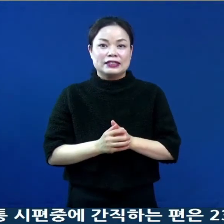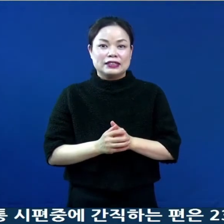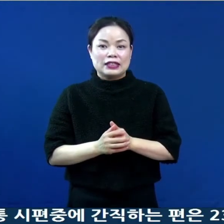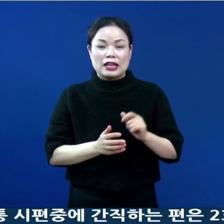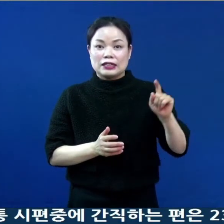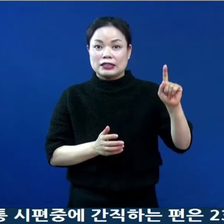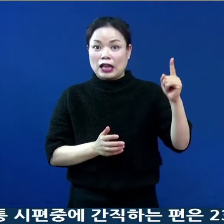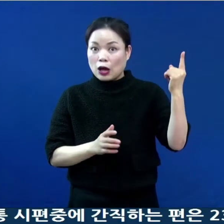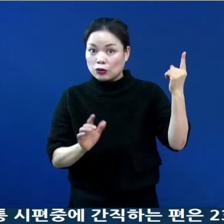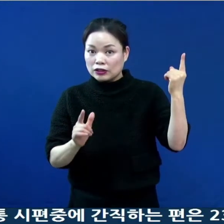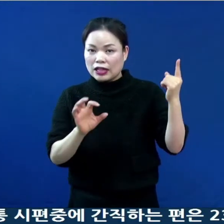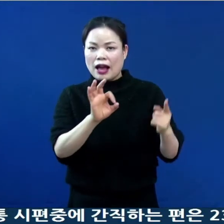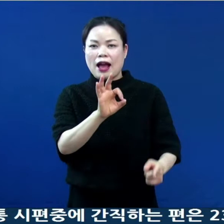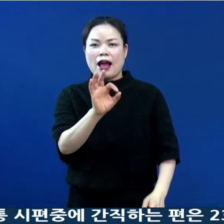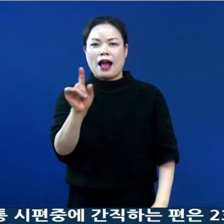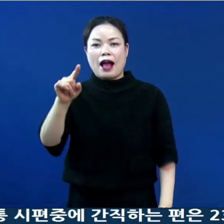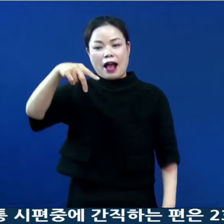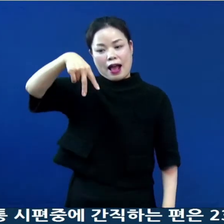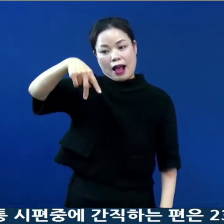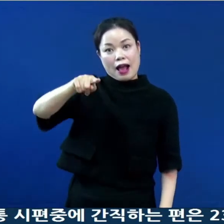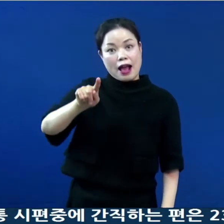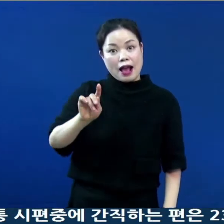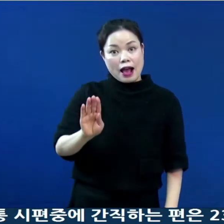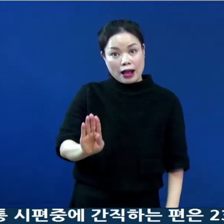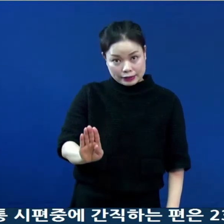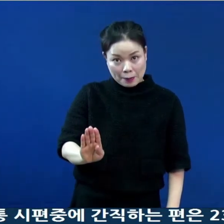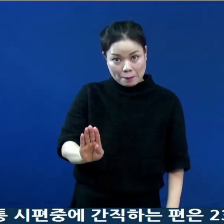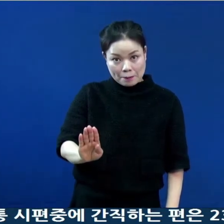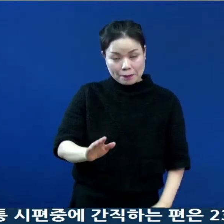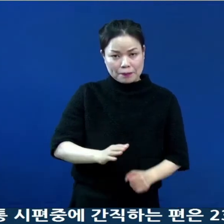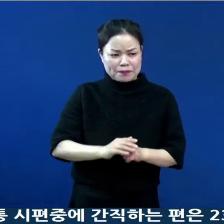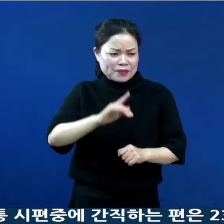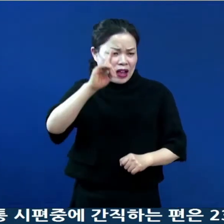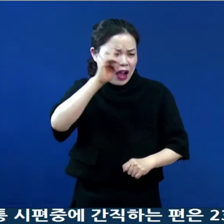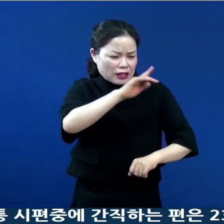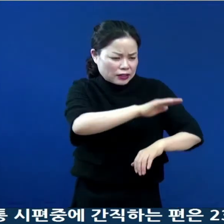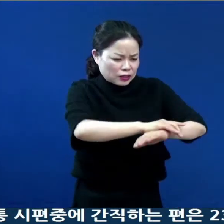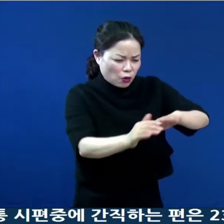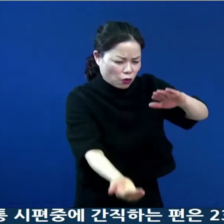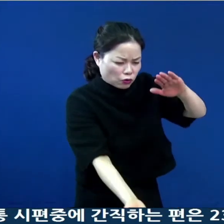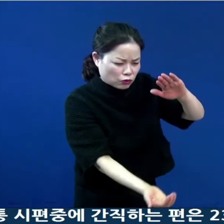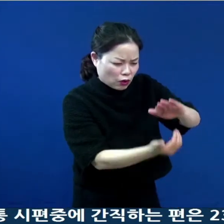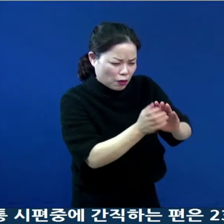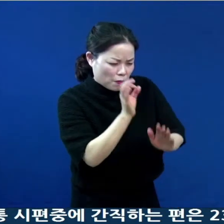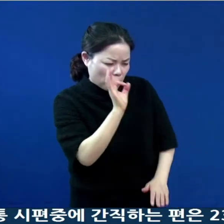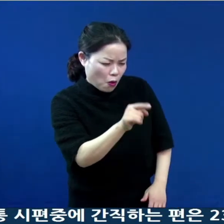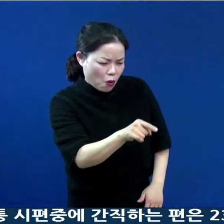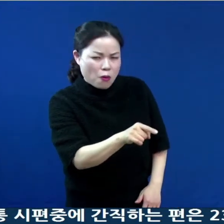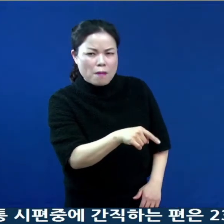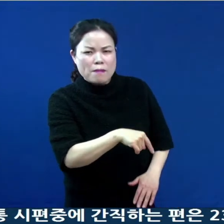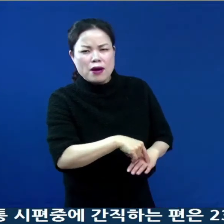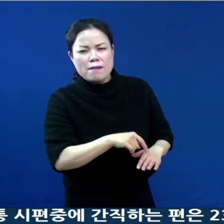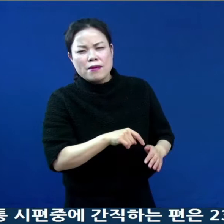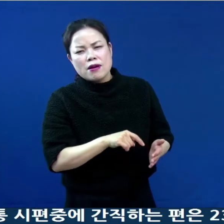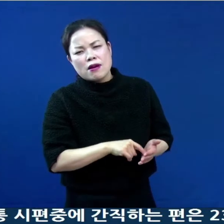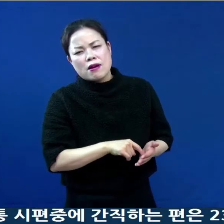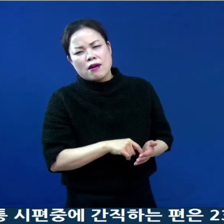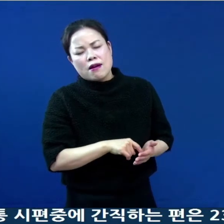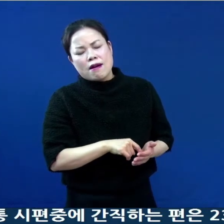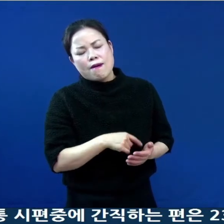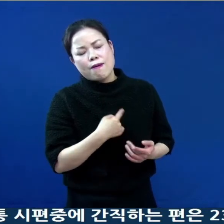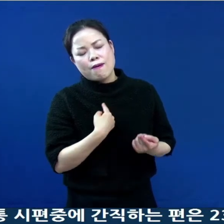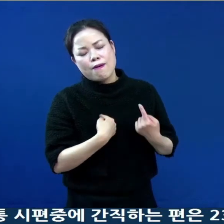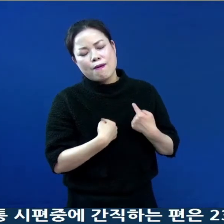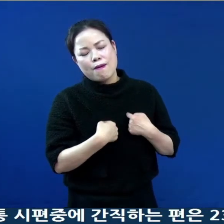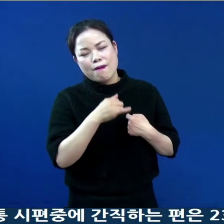다윗이 아니라 아삽인데, 이는 악인이 형통하는 모습을 보면서 마음이 많이